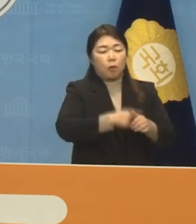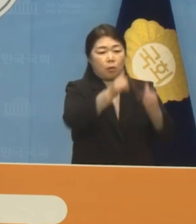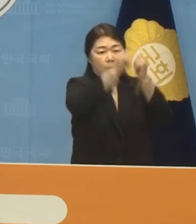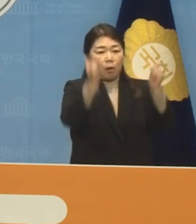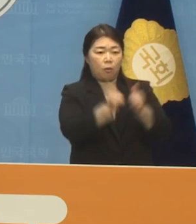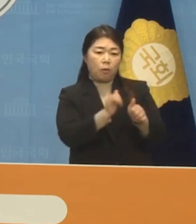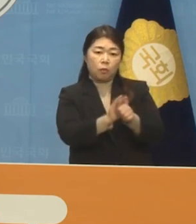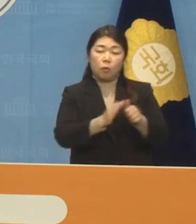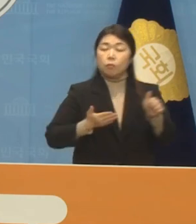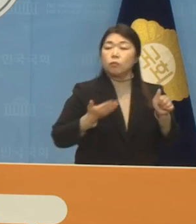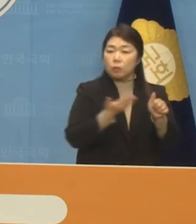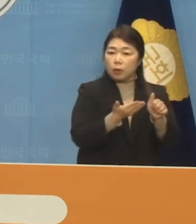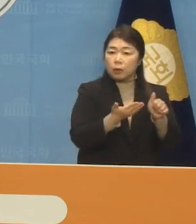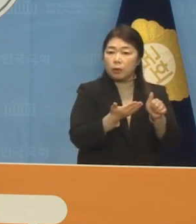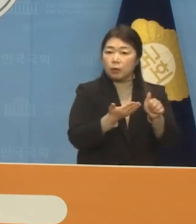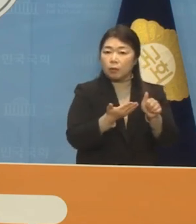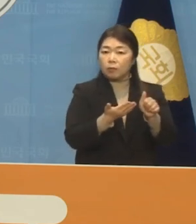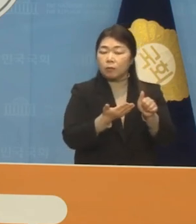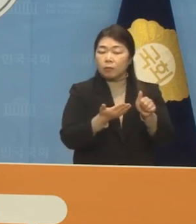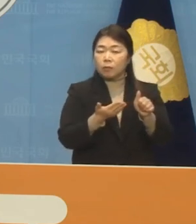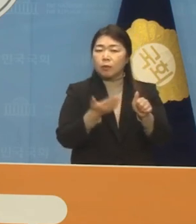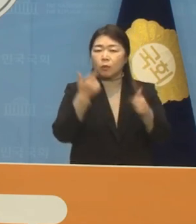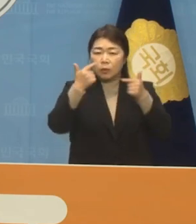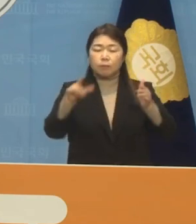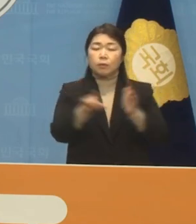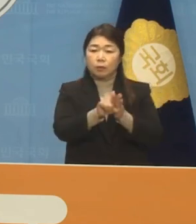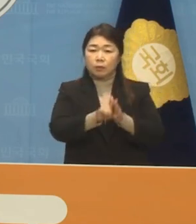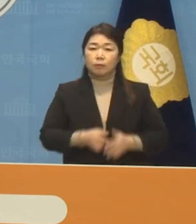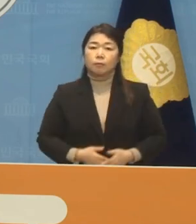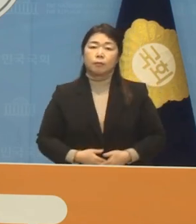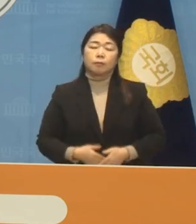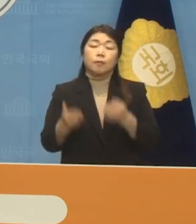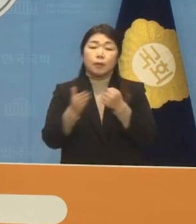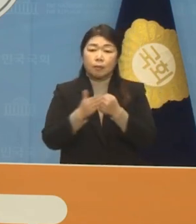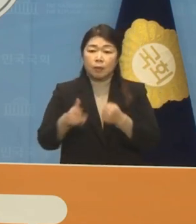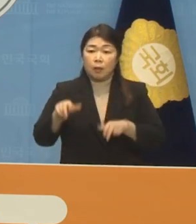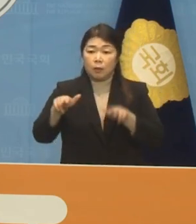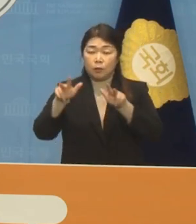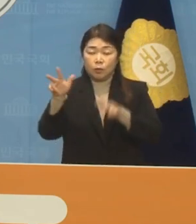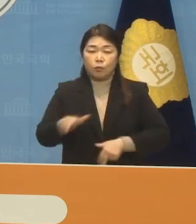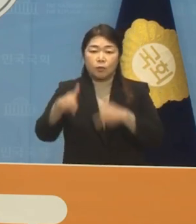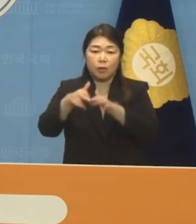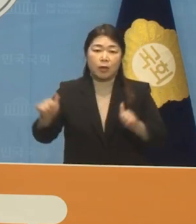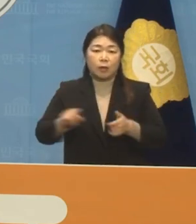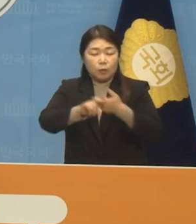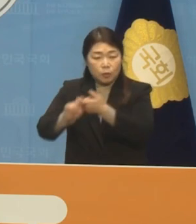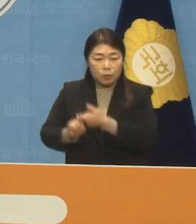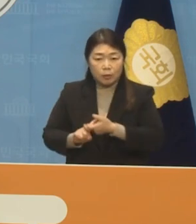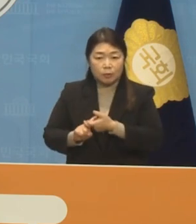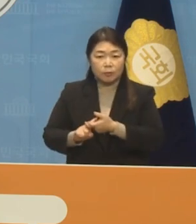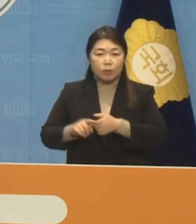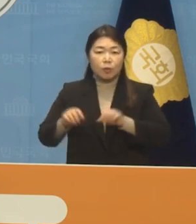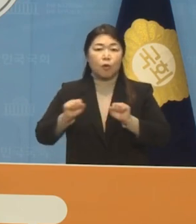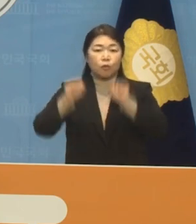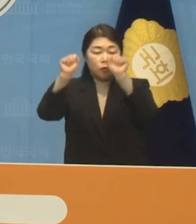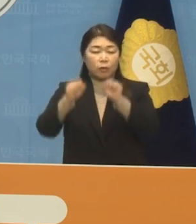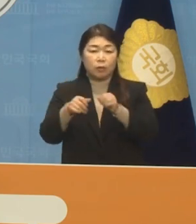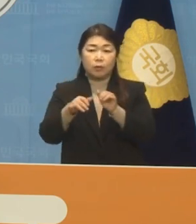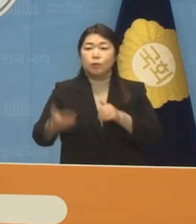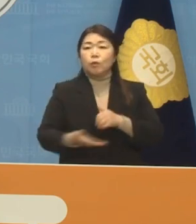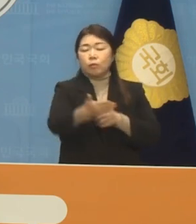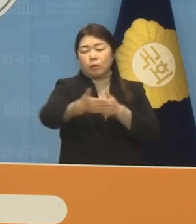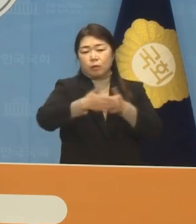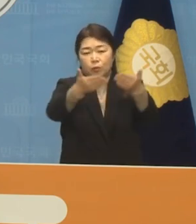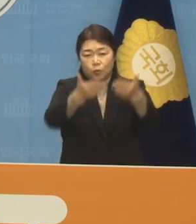것이라고 저는 확신합니다. 그렇기 때문에 이러한 전장년의 운동을 시민 여러분께서 많이 지지해 주시기를